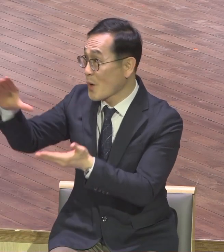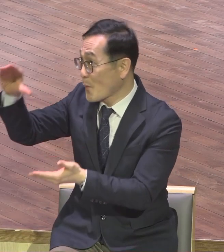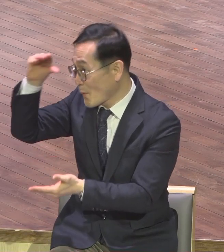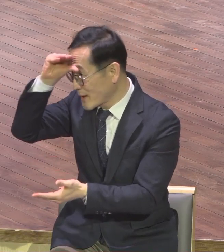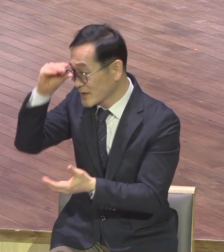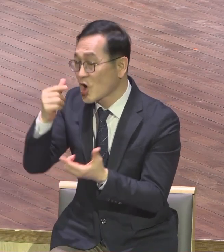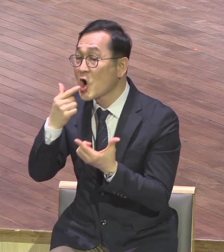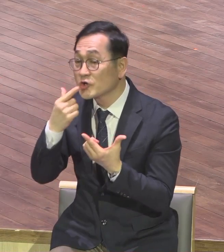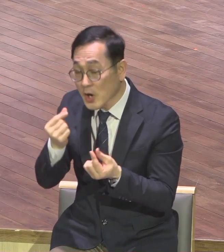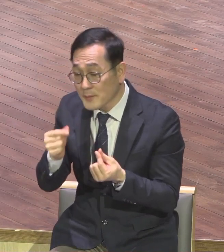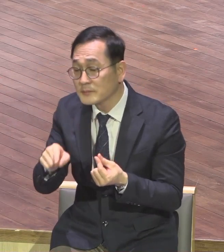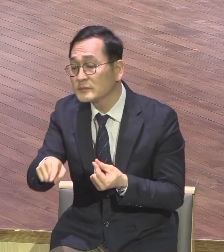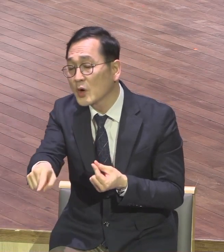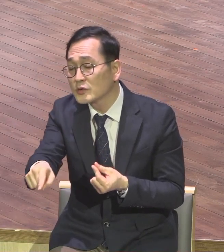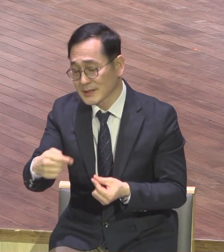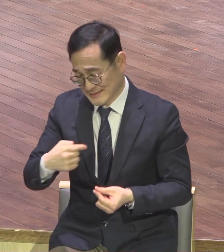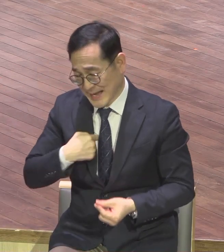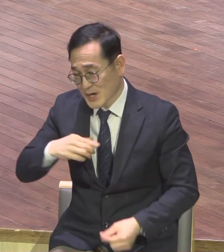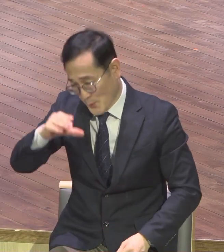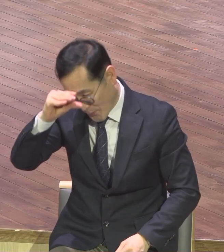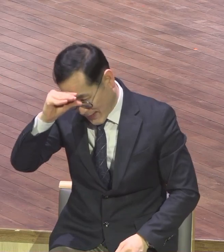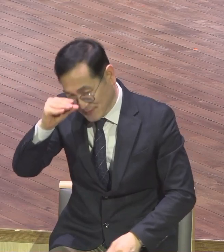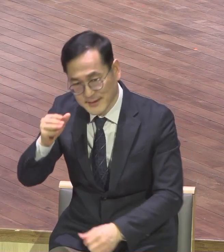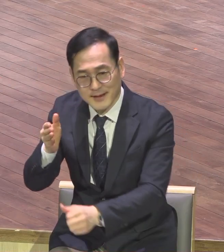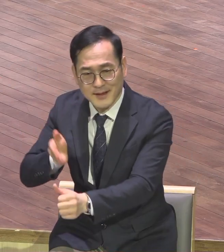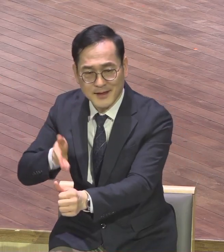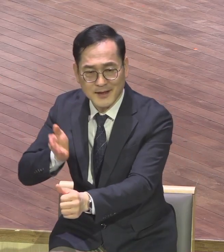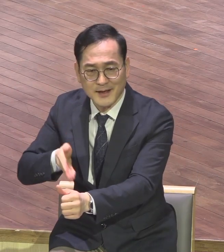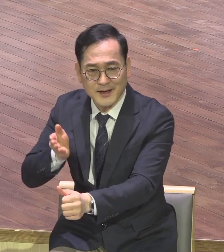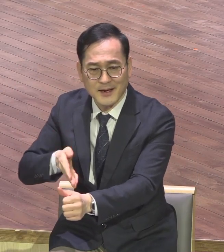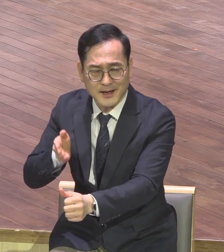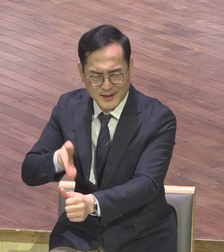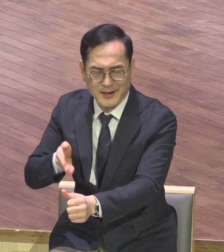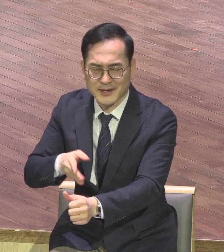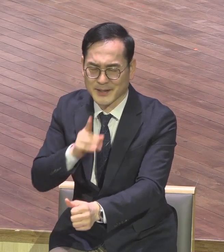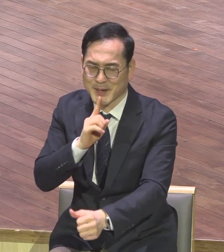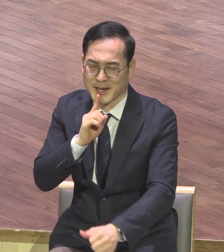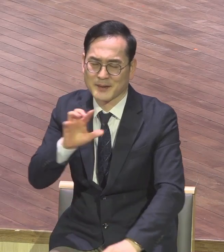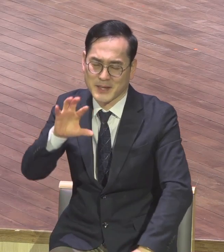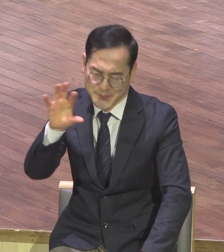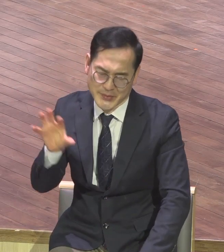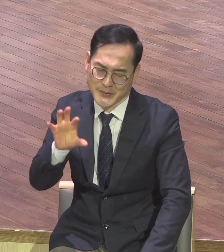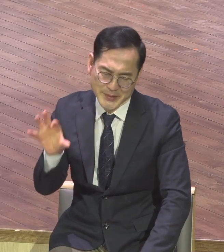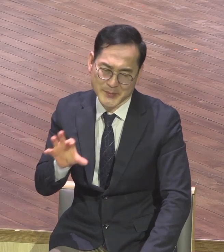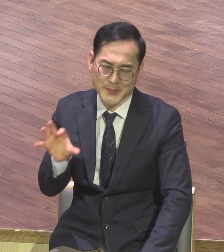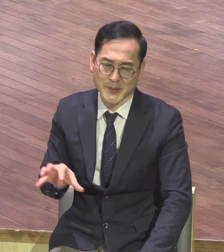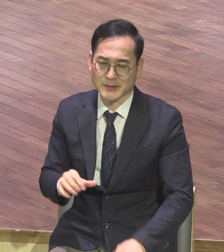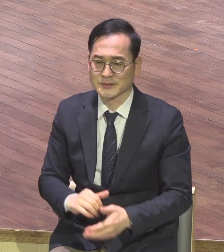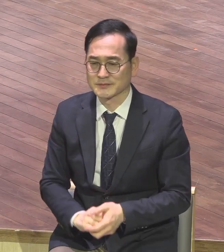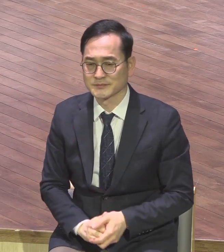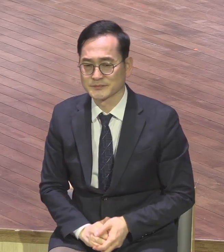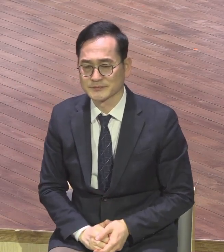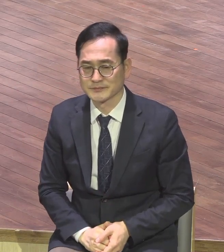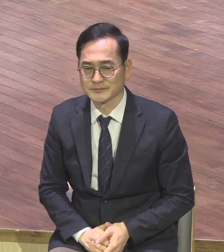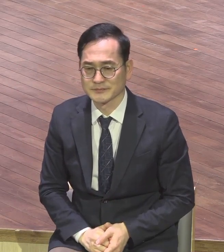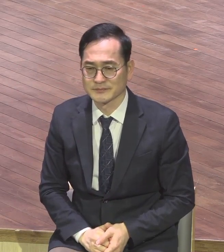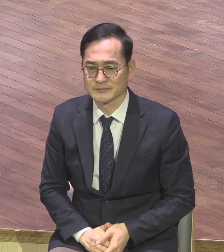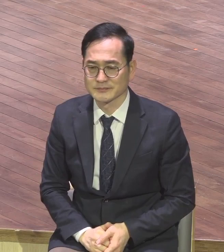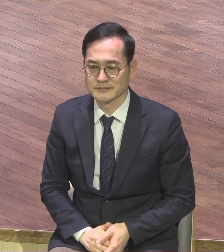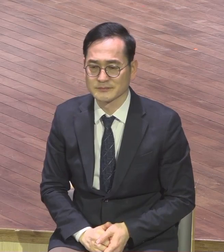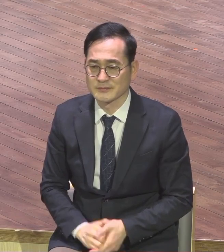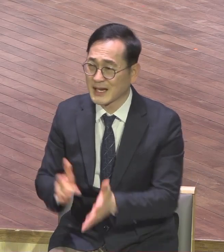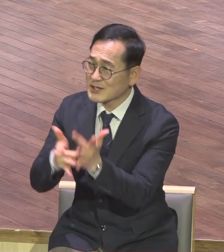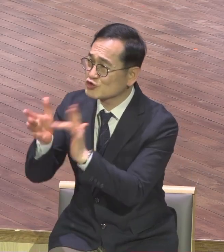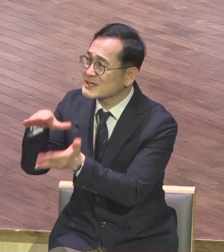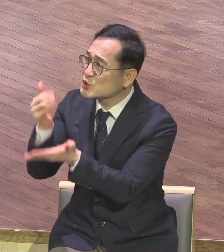것처럼 너희들은 나를 본받을 때라. 바울이 눈에 보이니까, 눈에 보이지 않은 그리스도를 말하면